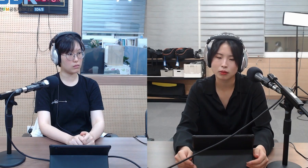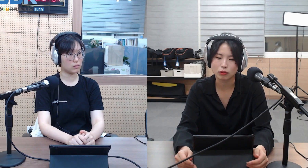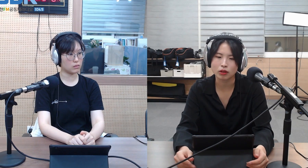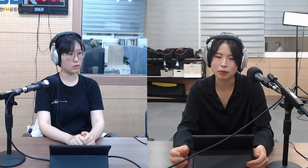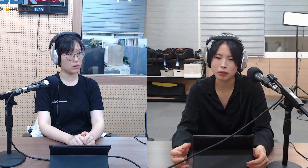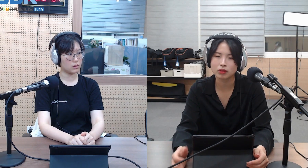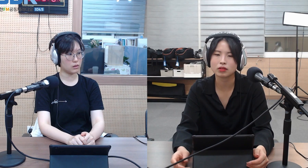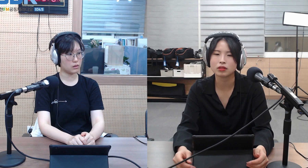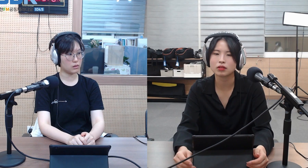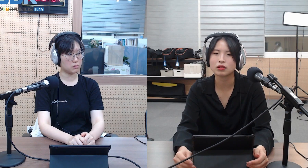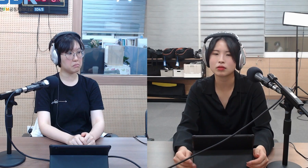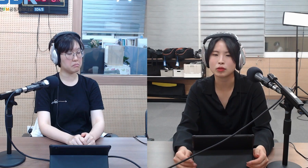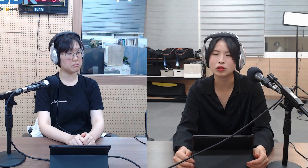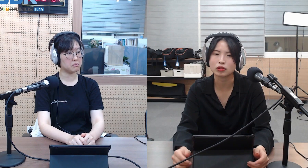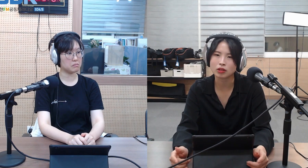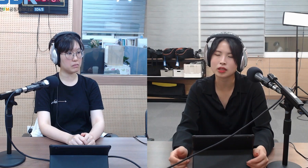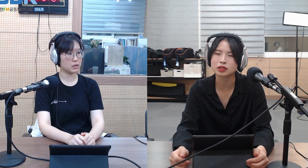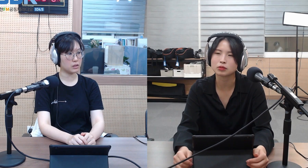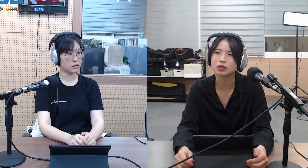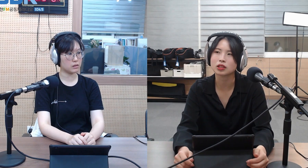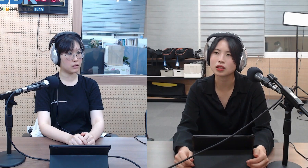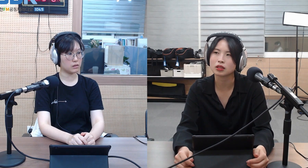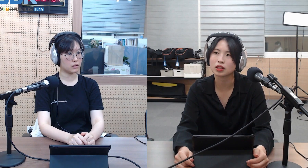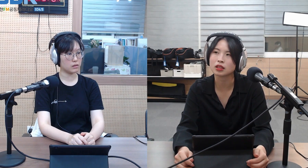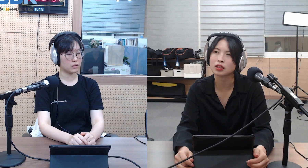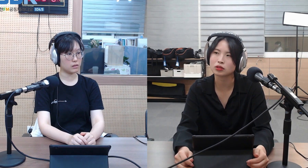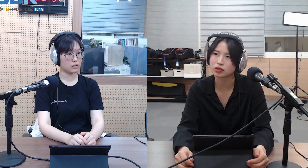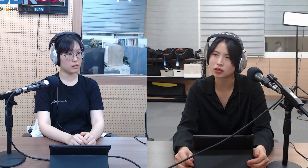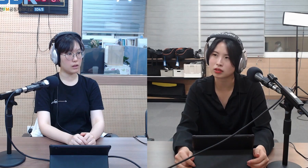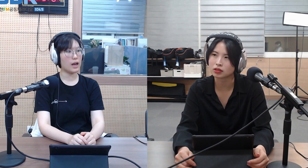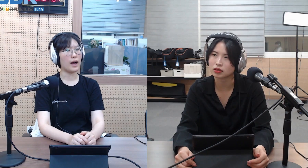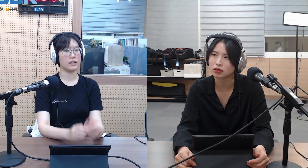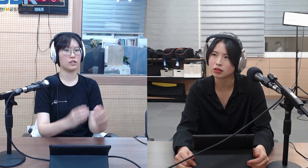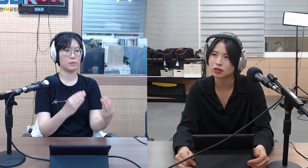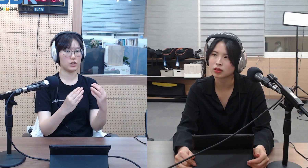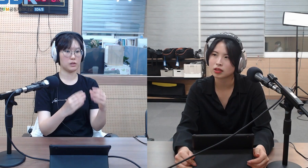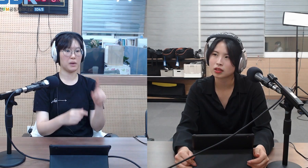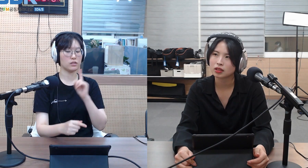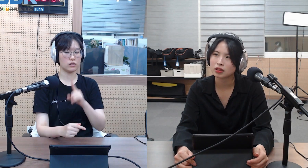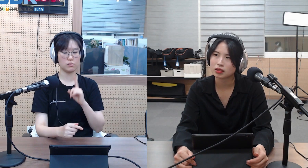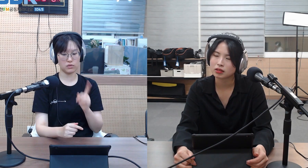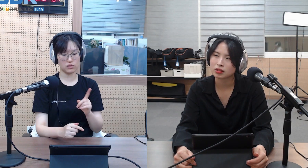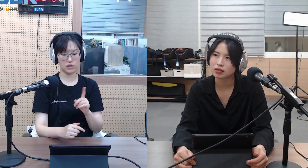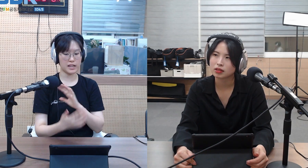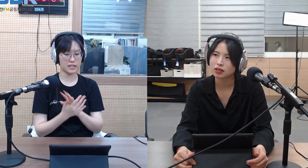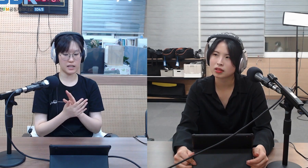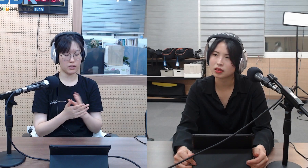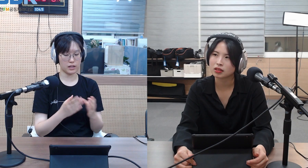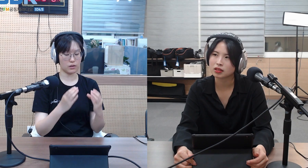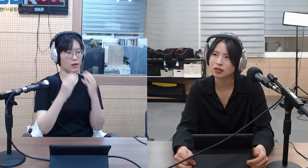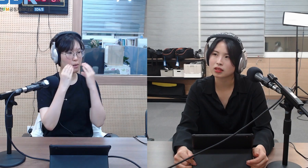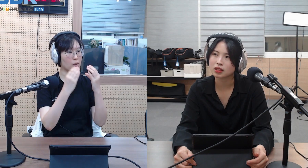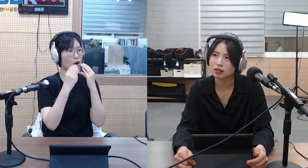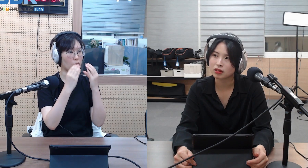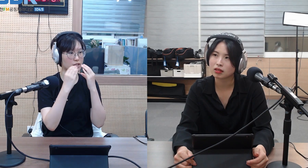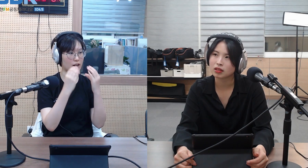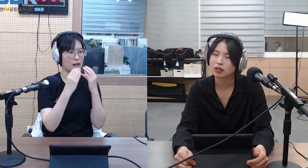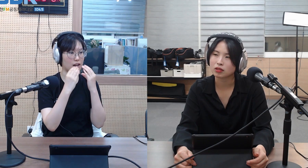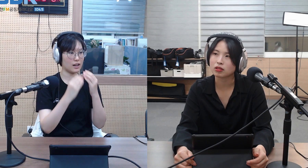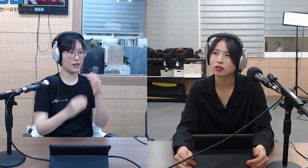뭐 햄버거 뭐 여러 가지 뭐 이렇게 얘기를 할 수가 있어요. 아 그러면은 패스트푸드 가자 이렇게 안 하고 햄버거 먹자,